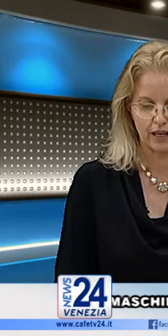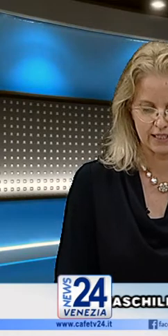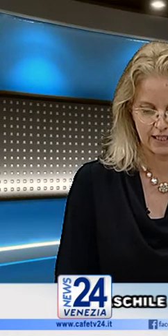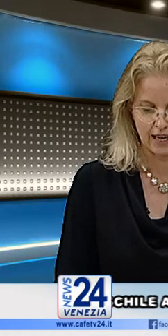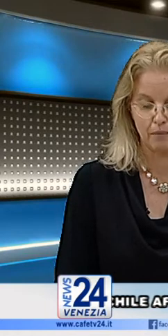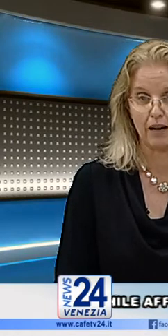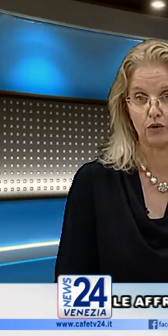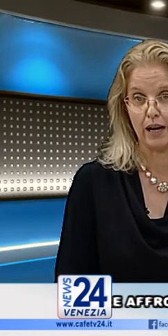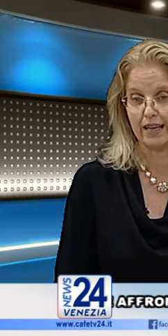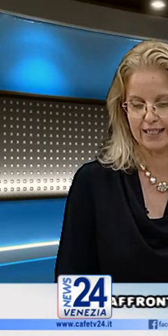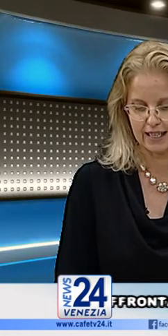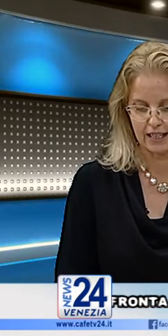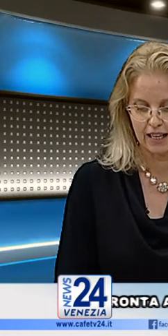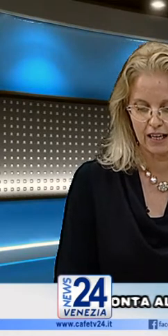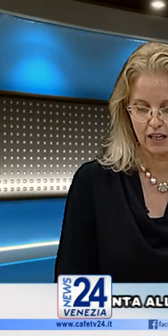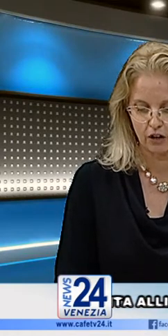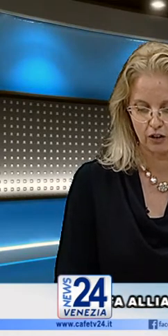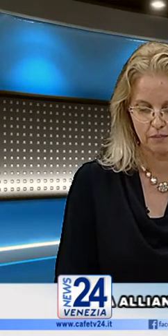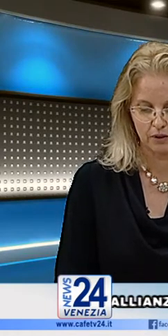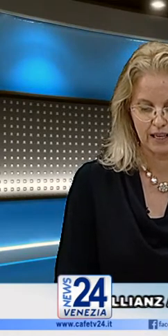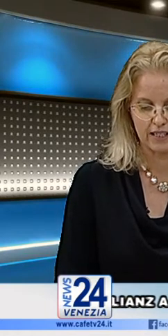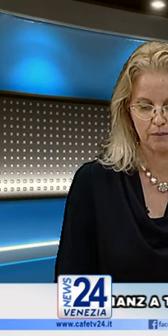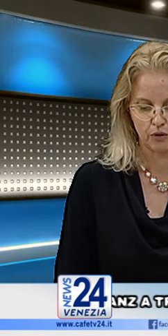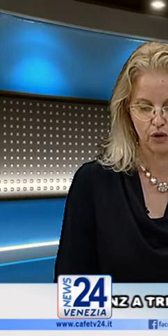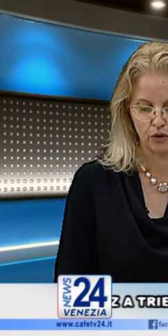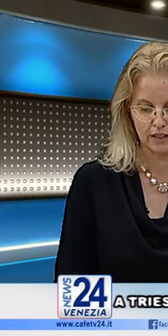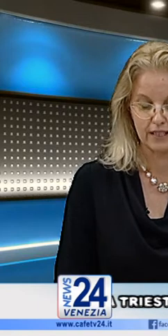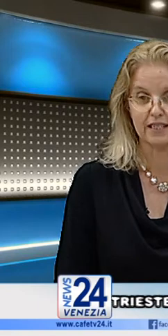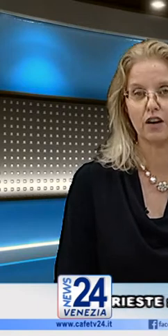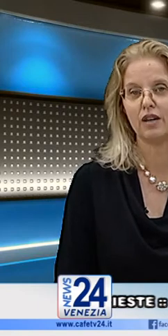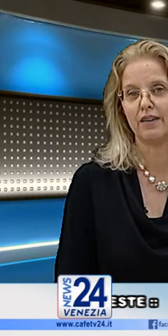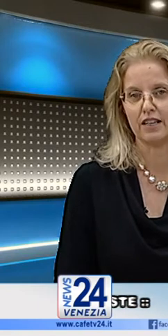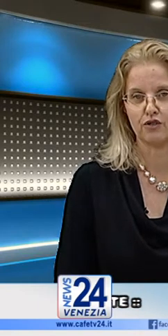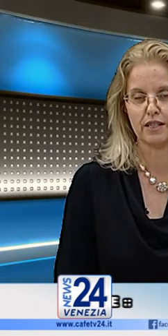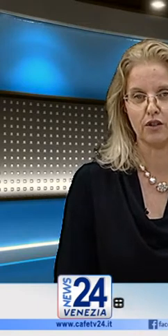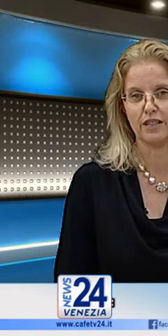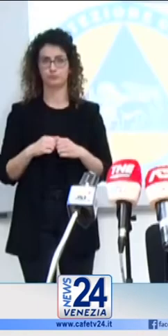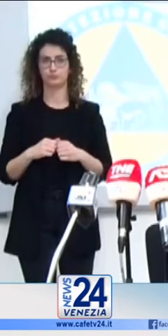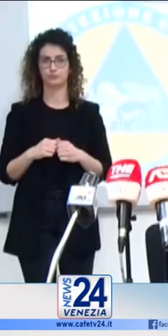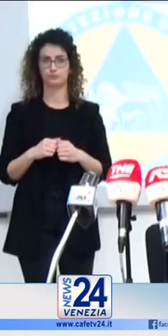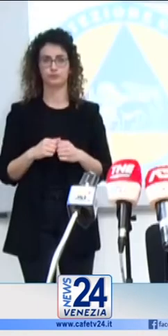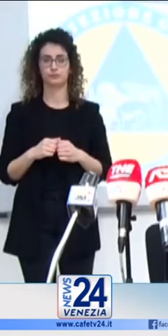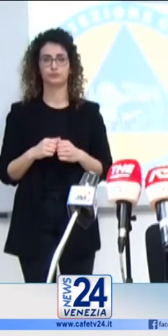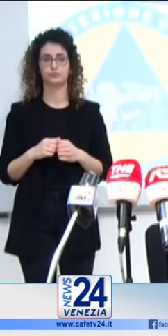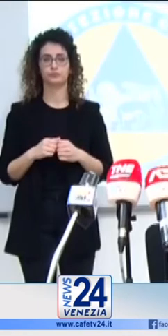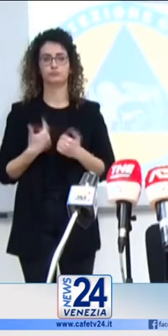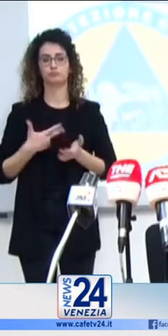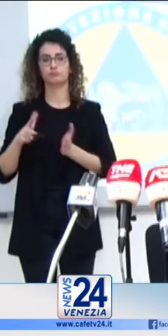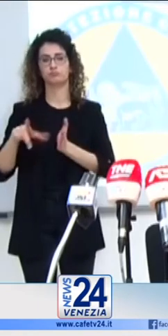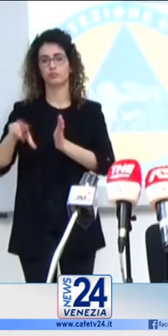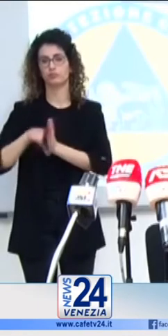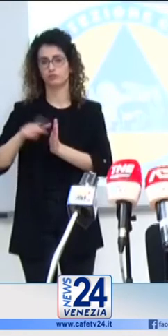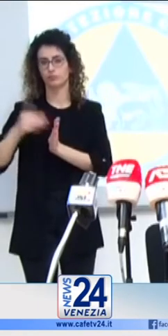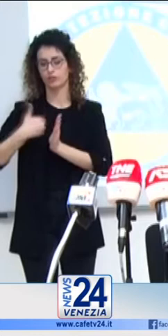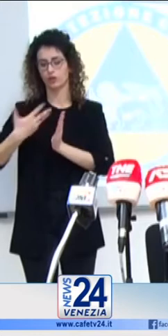alla sanità manuela lanzarin ricorda l'importanza del protocollo d'intesa con le varie associazioni e la delibera prevede come